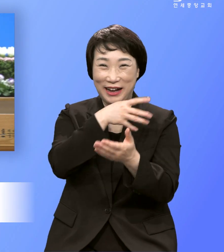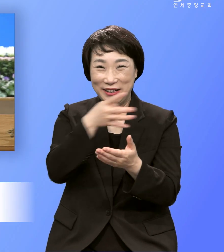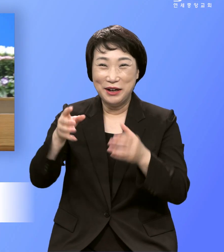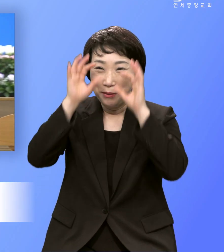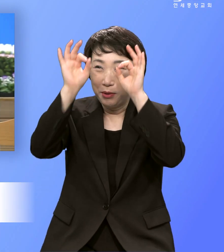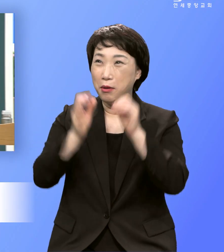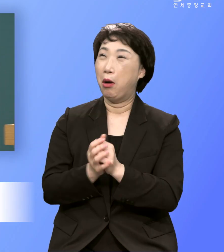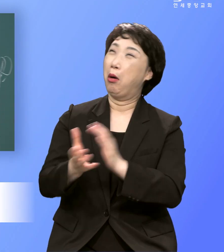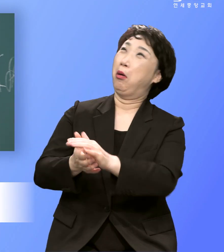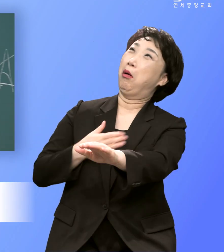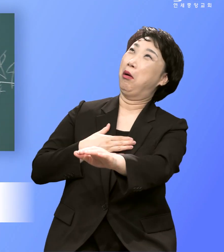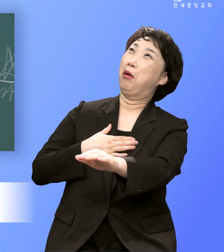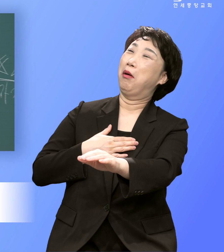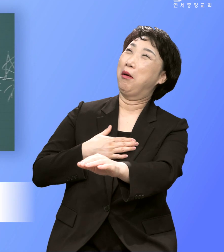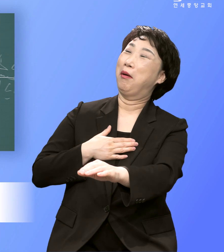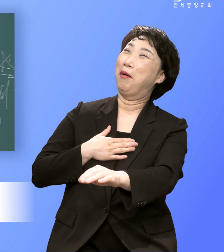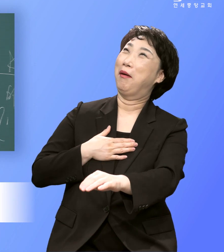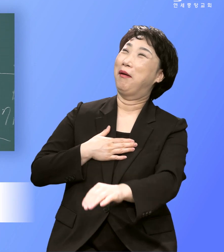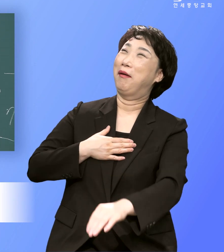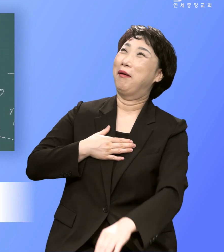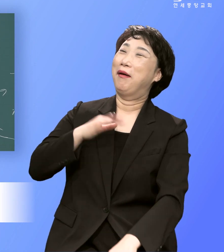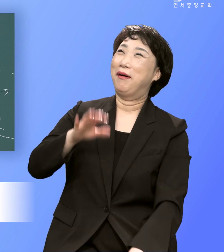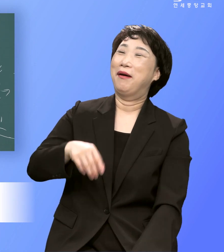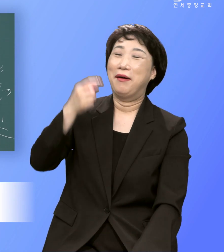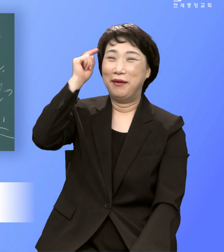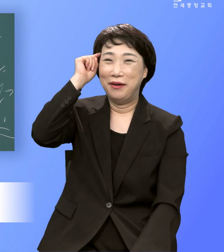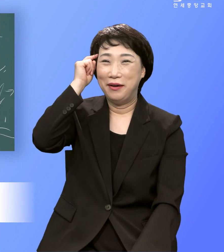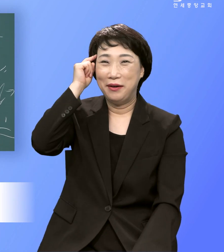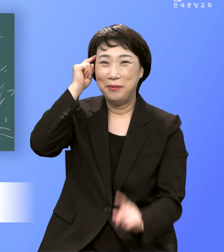야, 10월 달이 되면 추석이야.